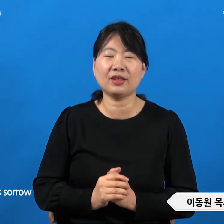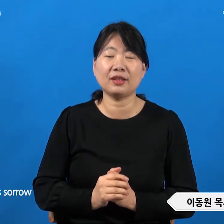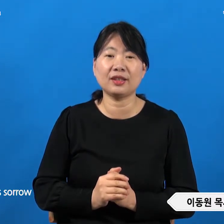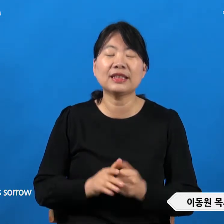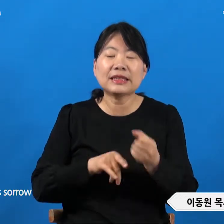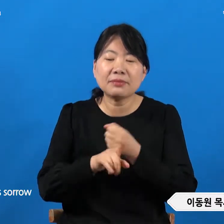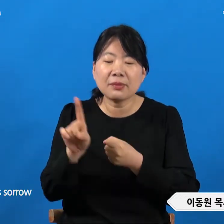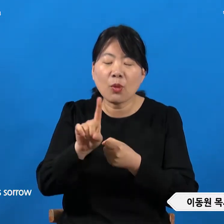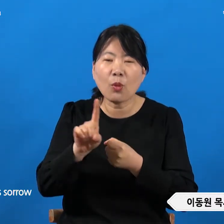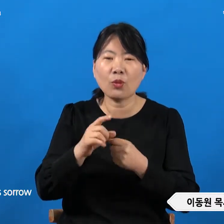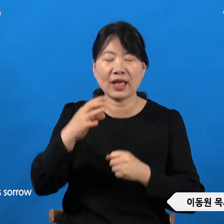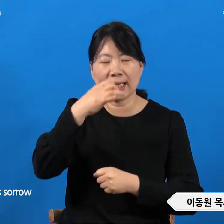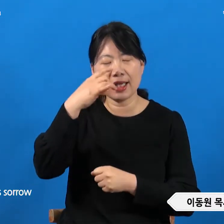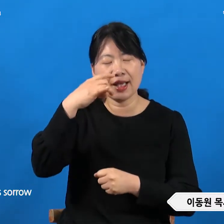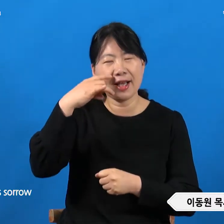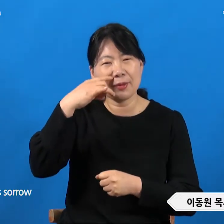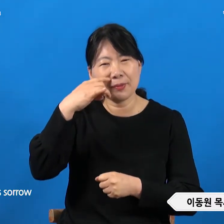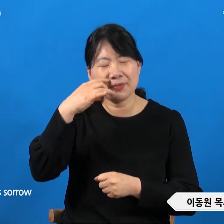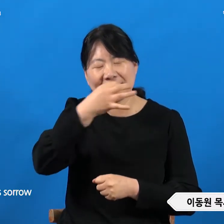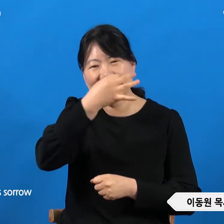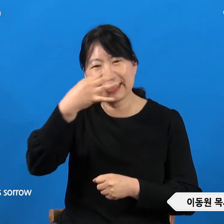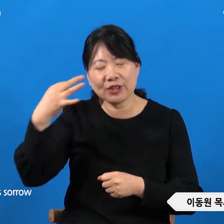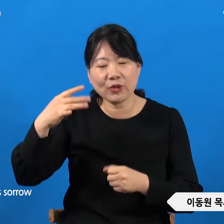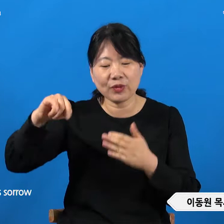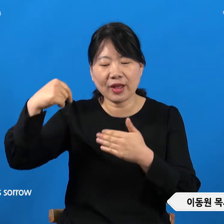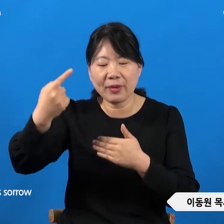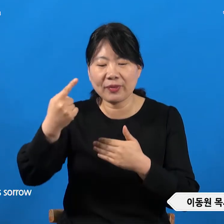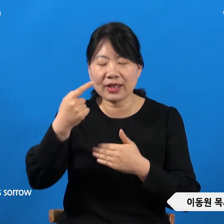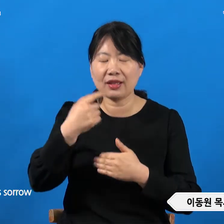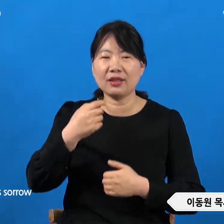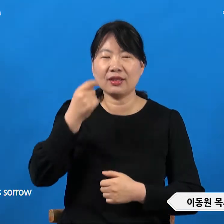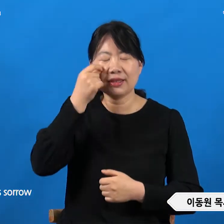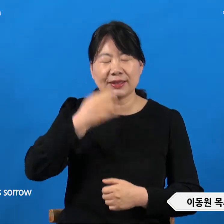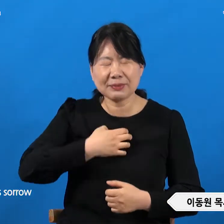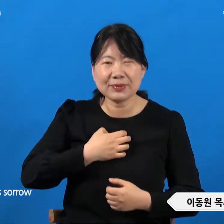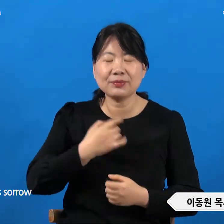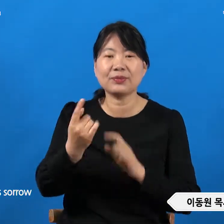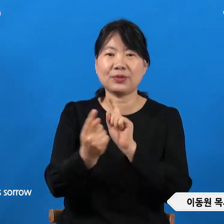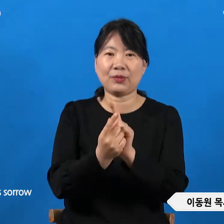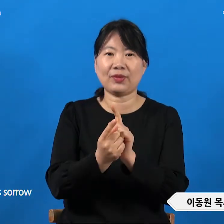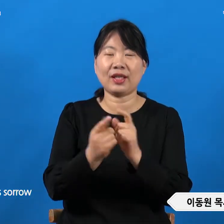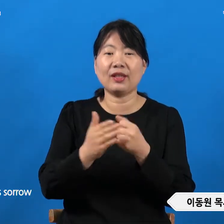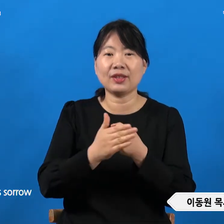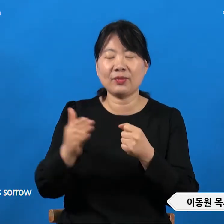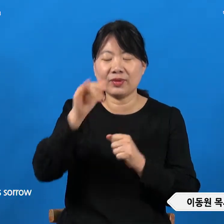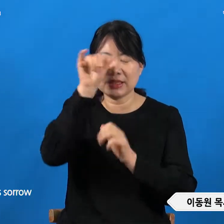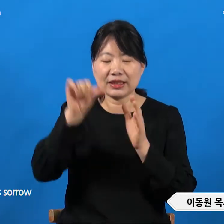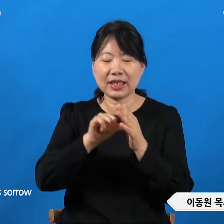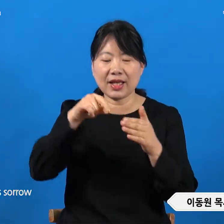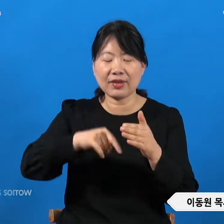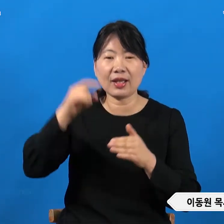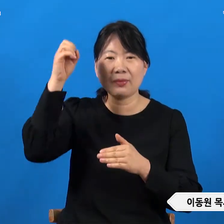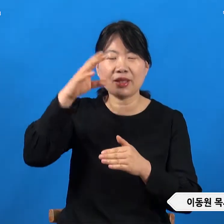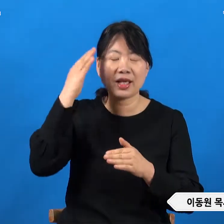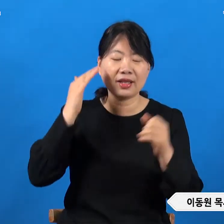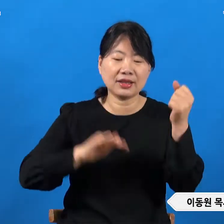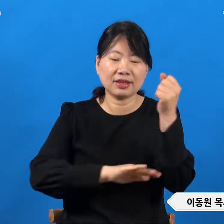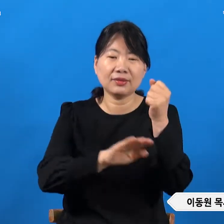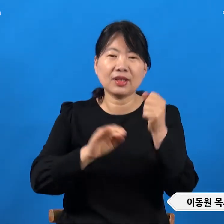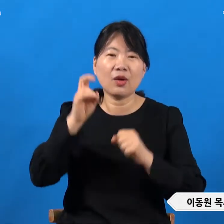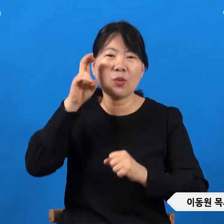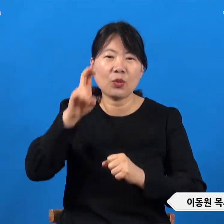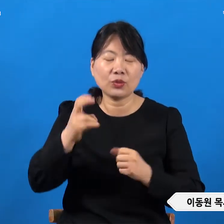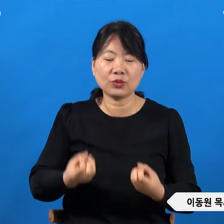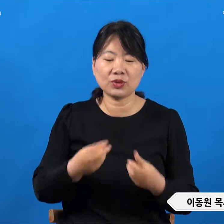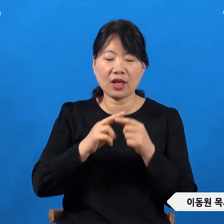그러니까 흥미로운 것 다음에는 슬픔이 온다. 그래서 인생에는 빛과 그림자